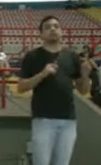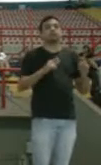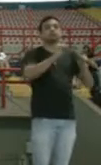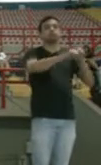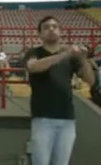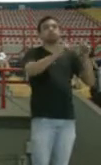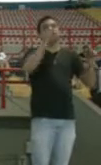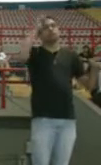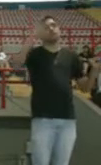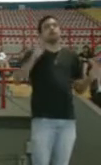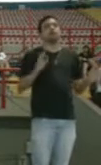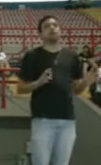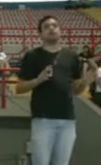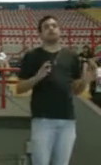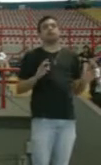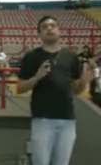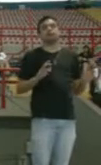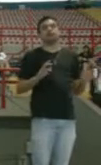não contato.